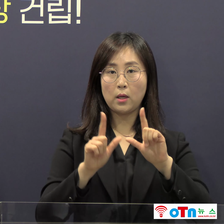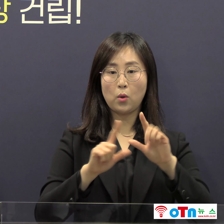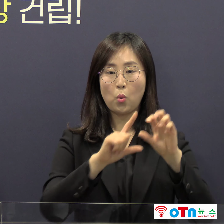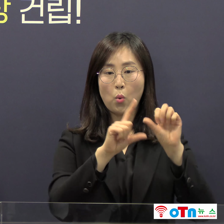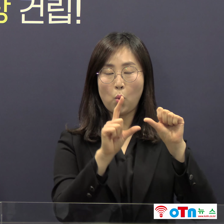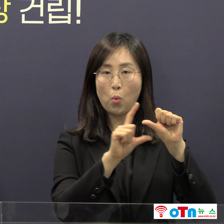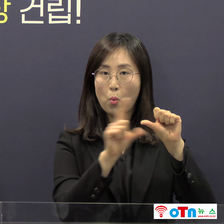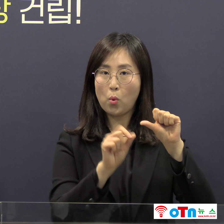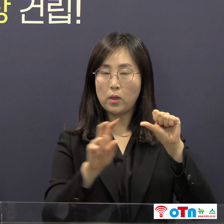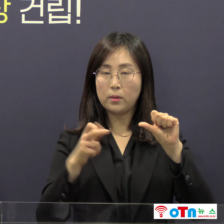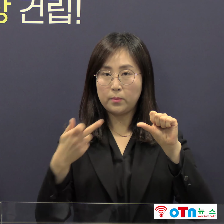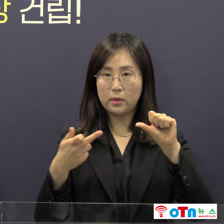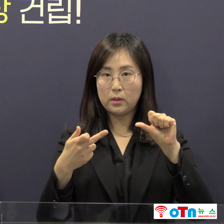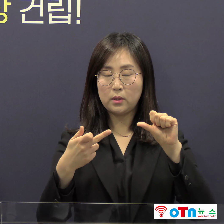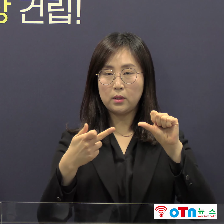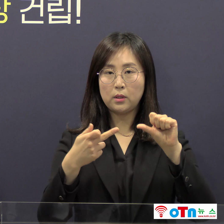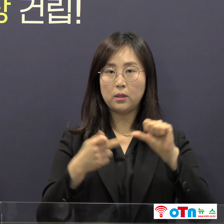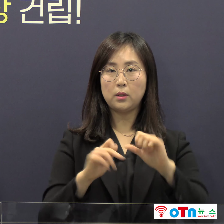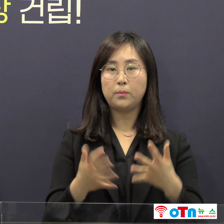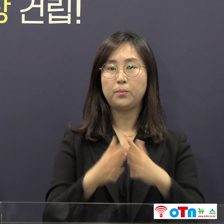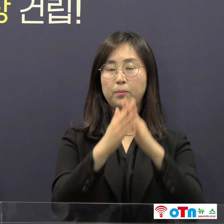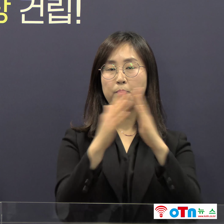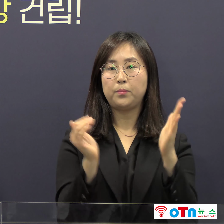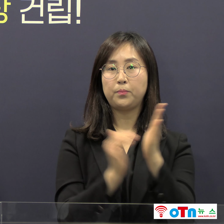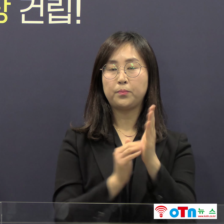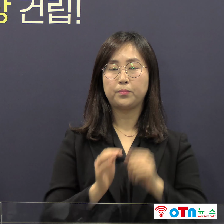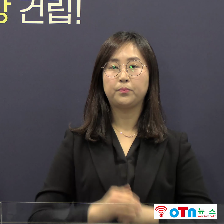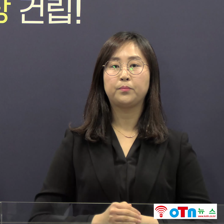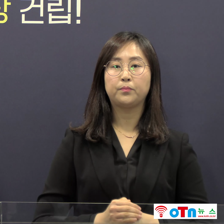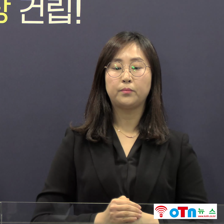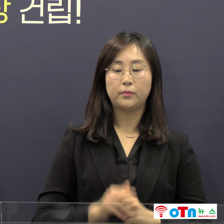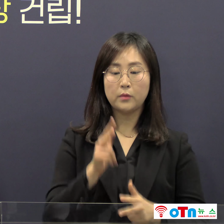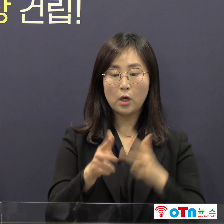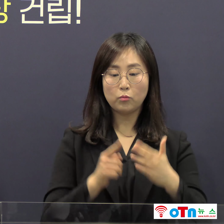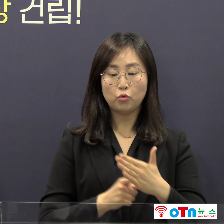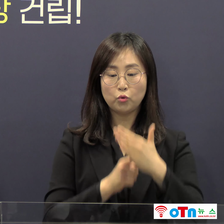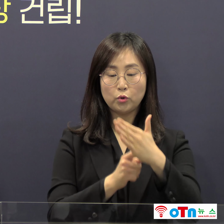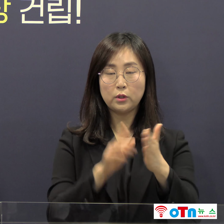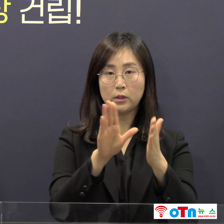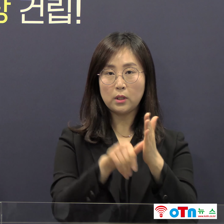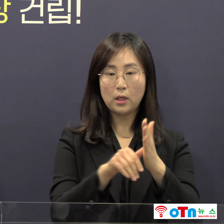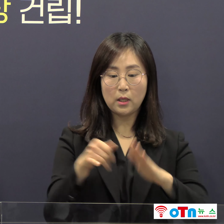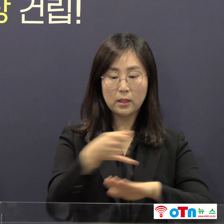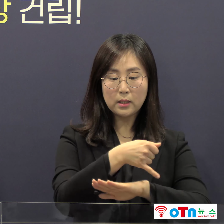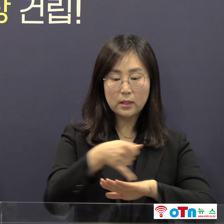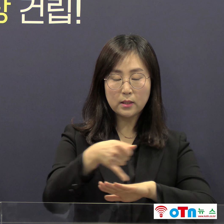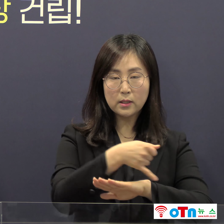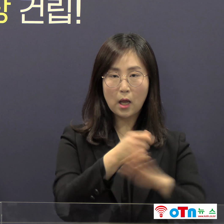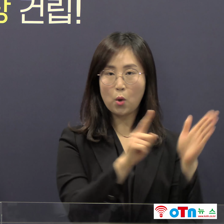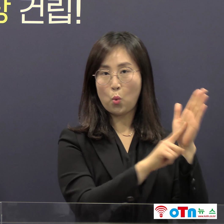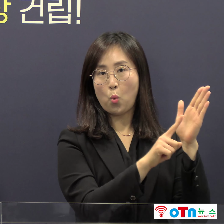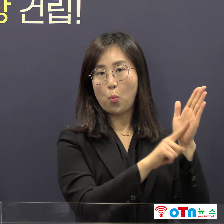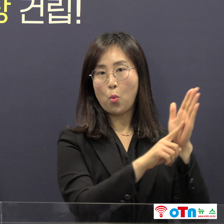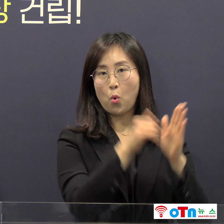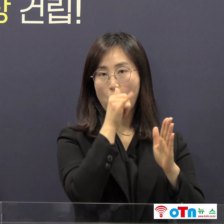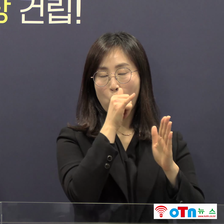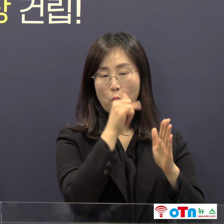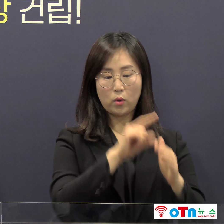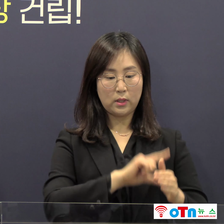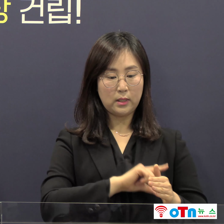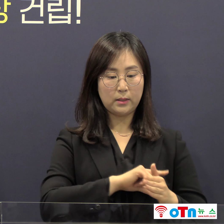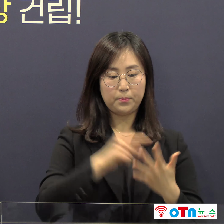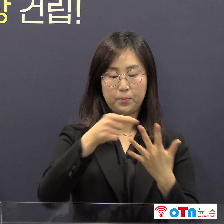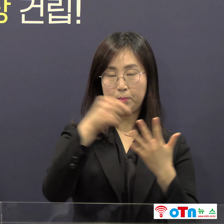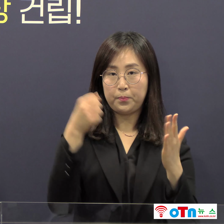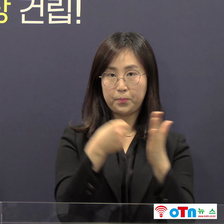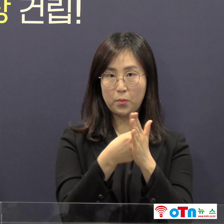완료하였습니다. 세종예술의 전당은 사업 추진 과정에서 공모를 통해 디자인과 명칭을 선정하는 등 우리 시의